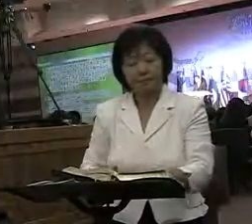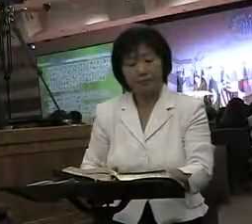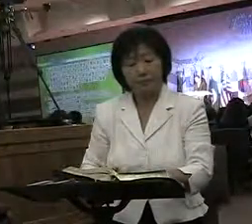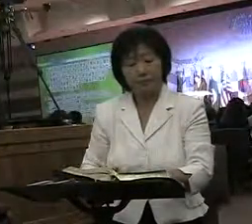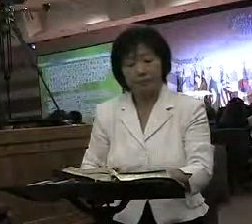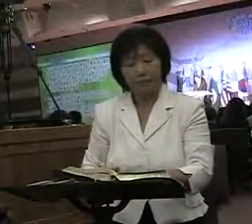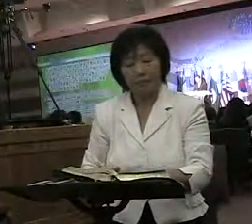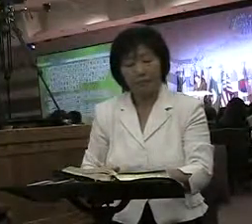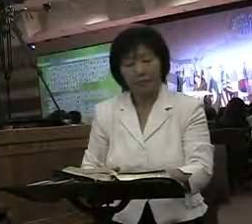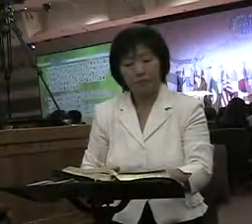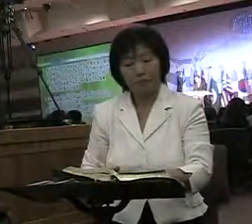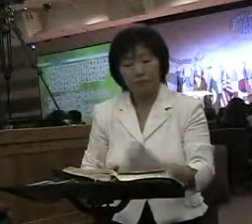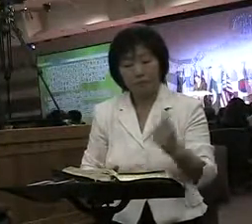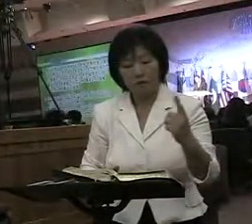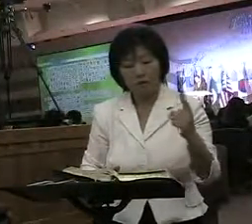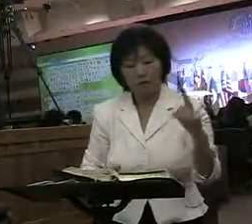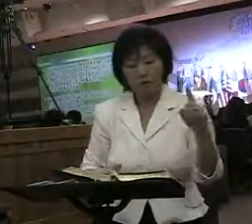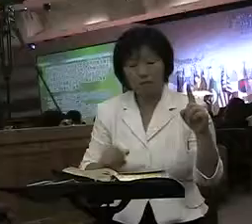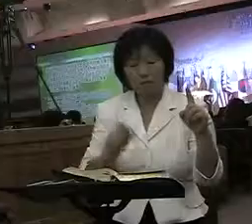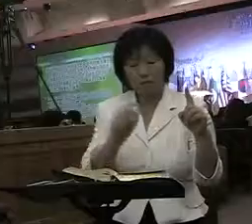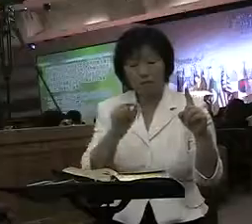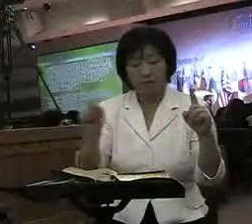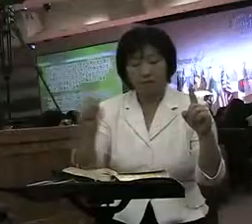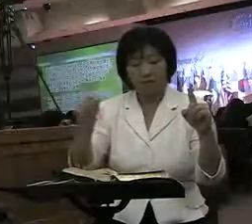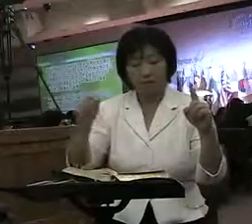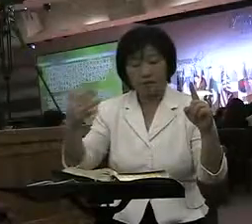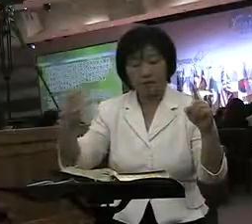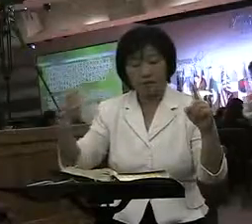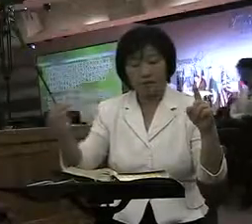찾으셔서 함께 교독하도록 하시겠습니다.